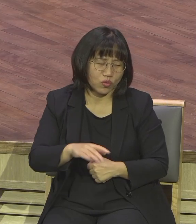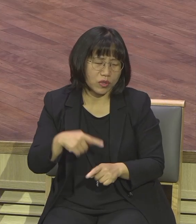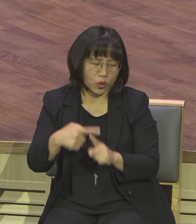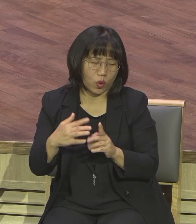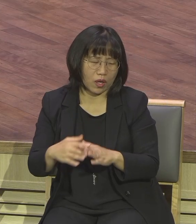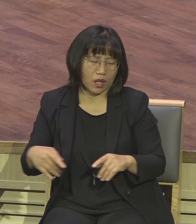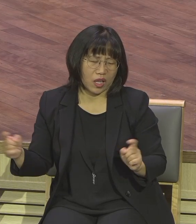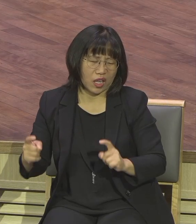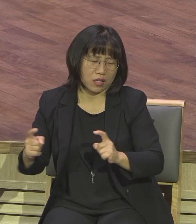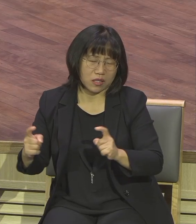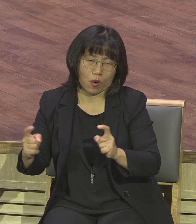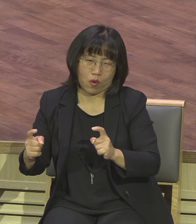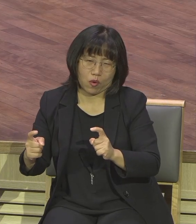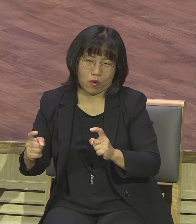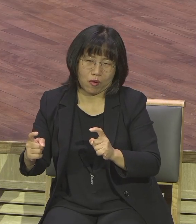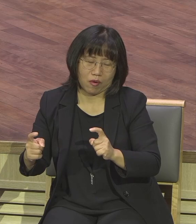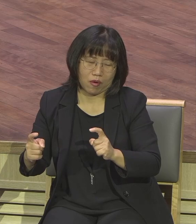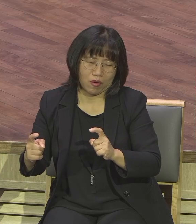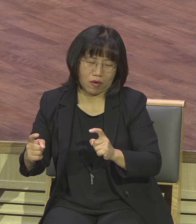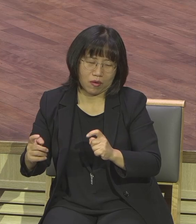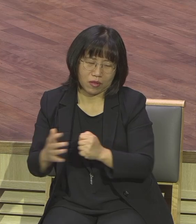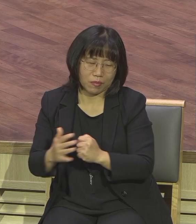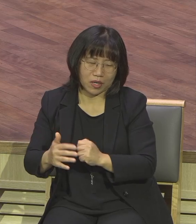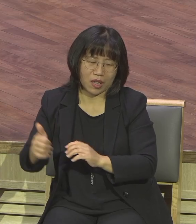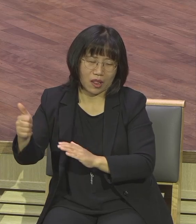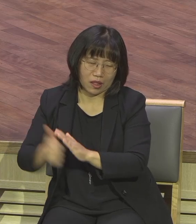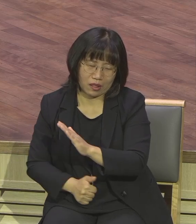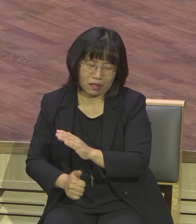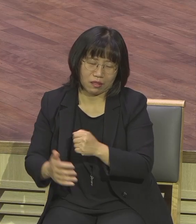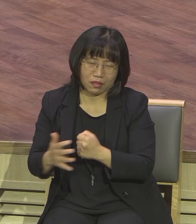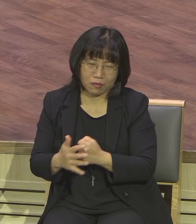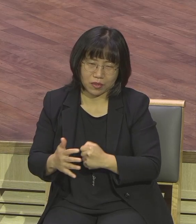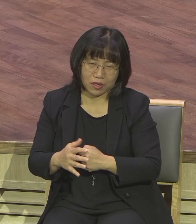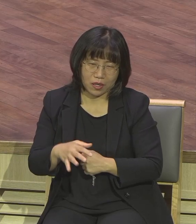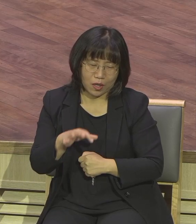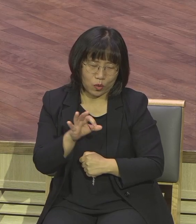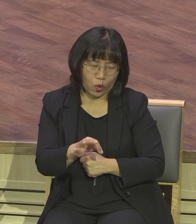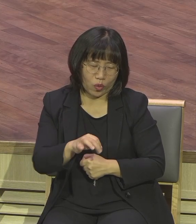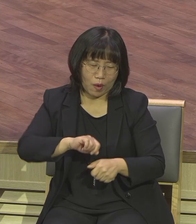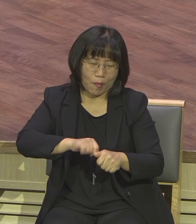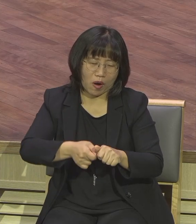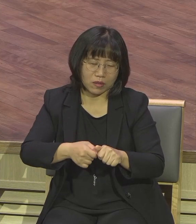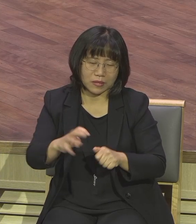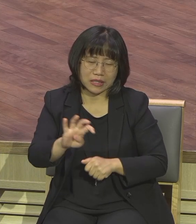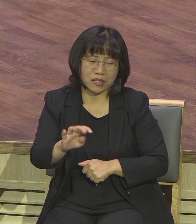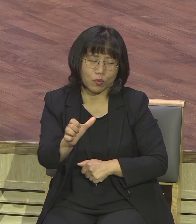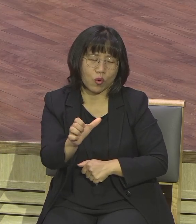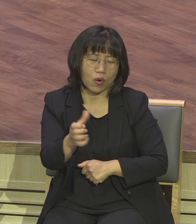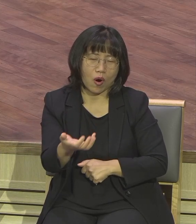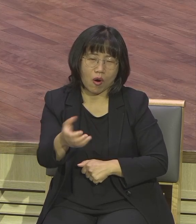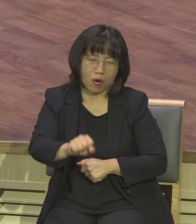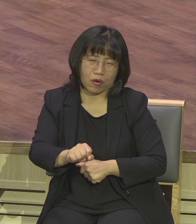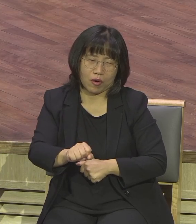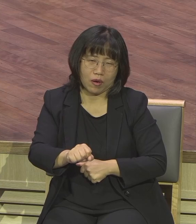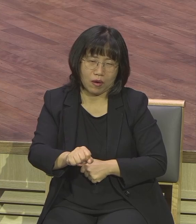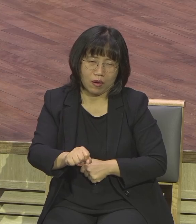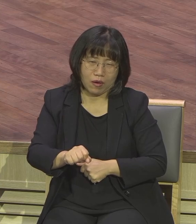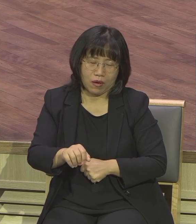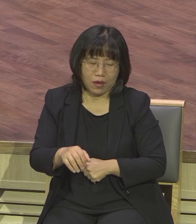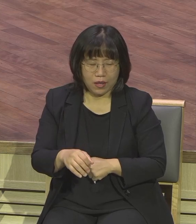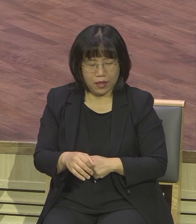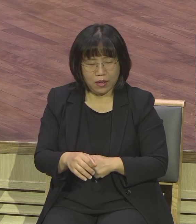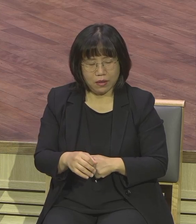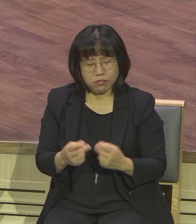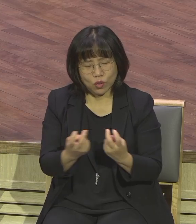법정에 이 먼저 팀들에게 45억을 내려 지금 교회 나가 쫓겨나가야 됩니다. 목사님은 정치